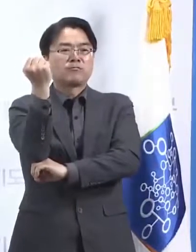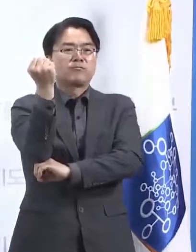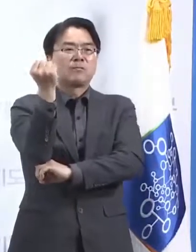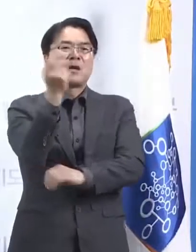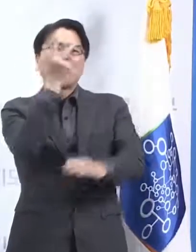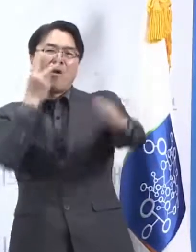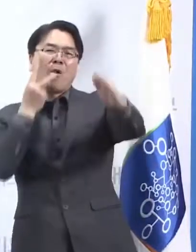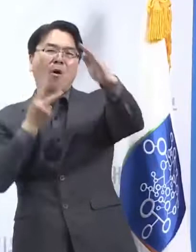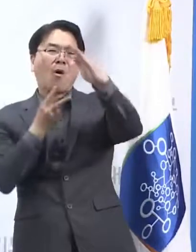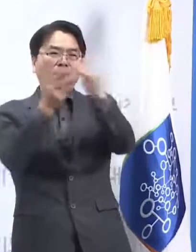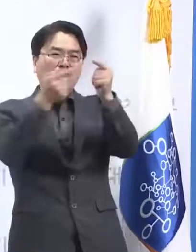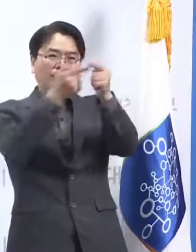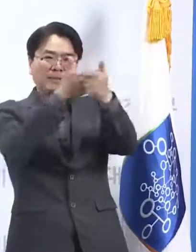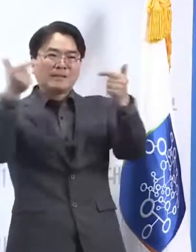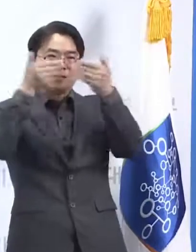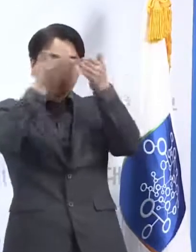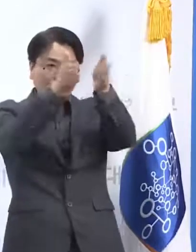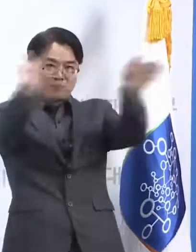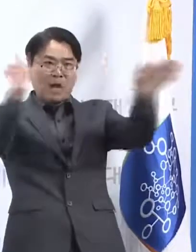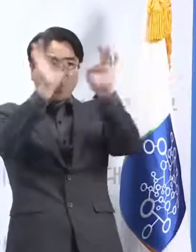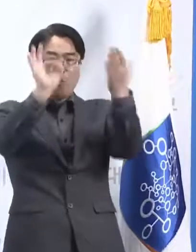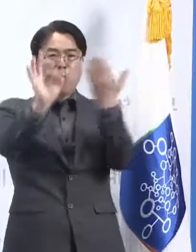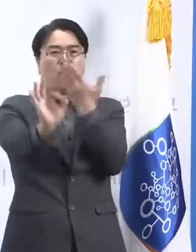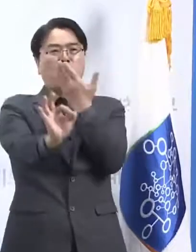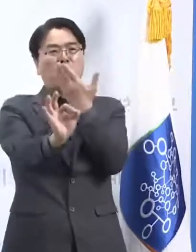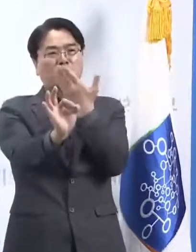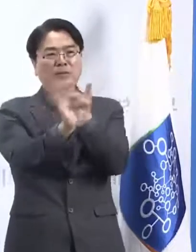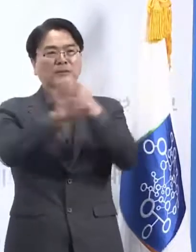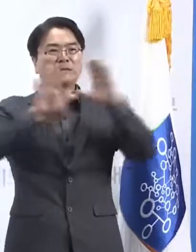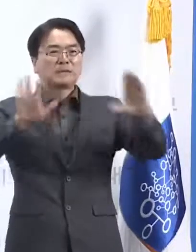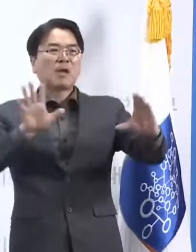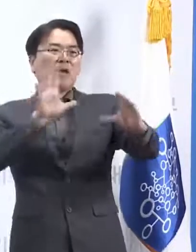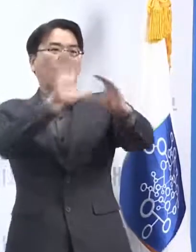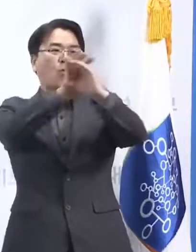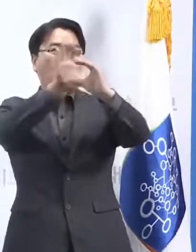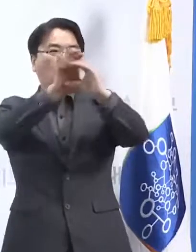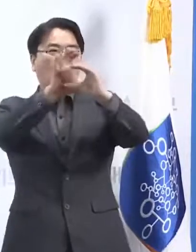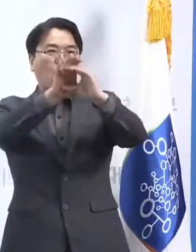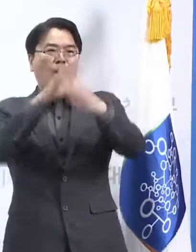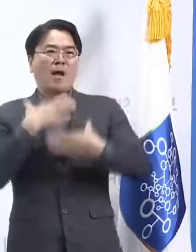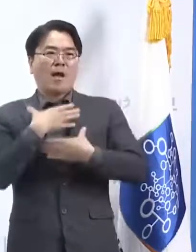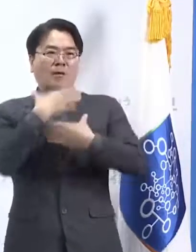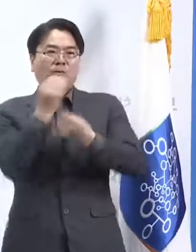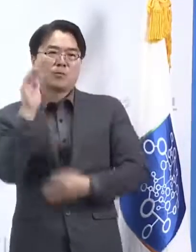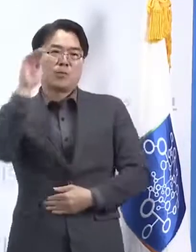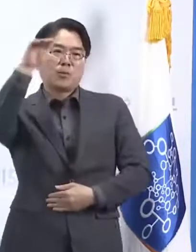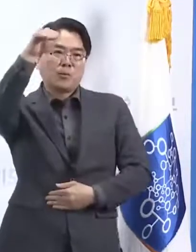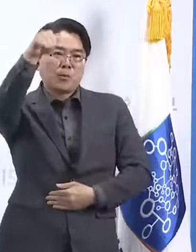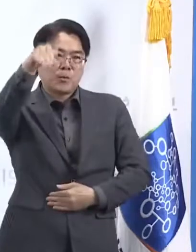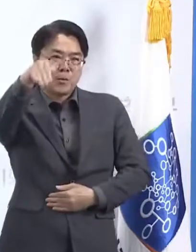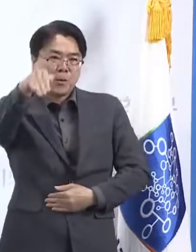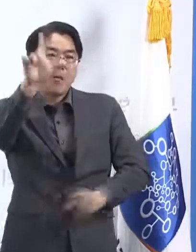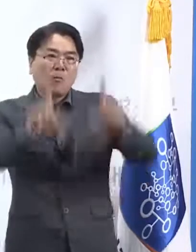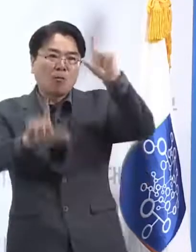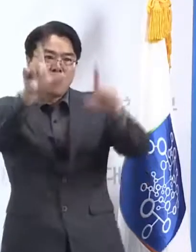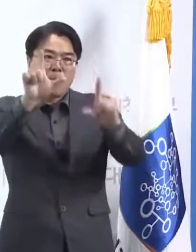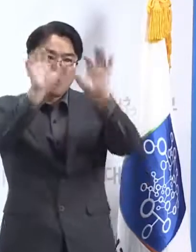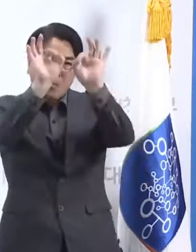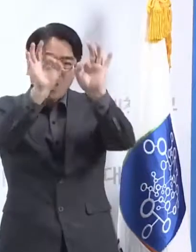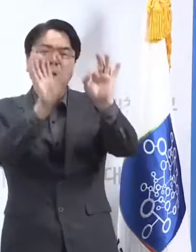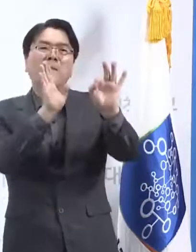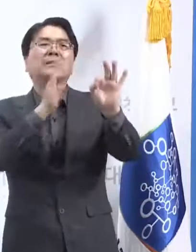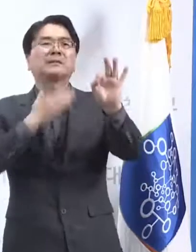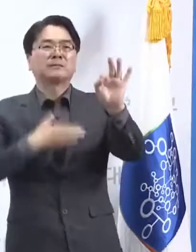거시적으로 보면 코로나19가 상당히 안정화되어 가는 추세에 있는 것은 사실입니다. 다만 우려했던